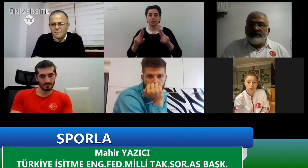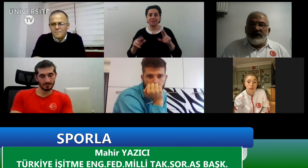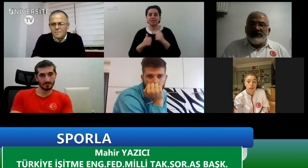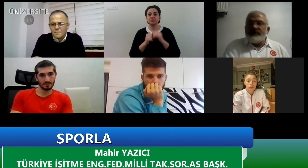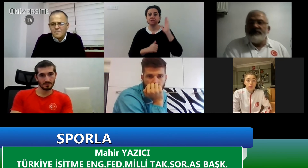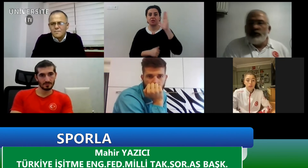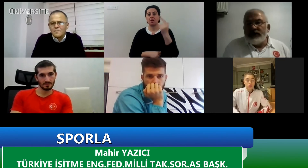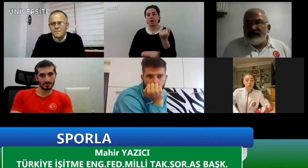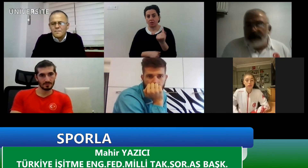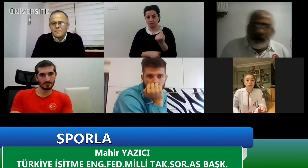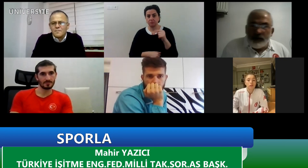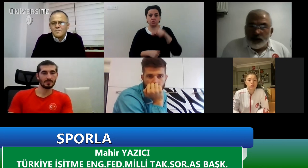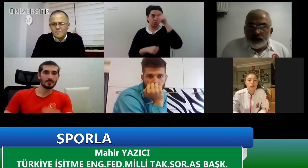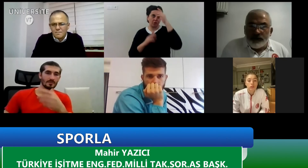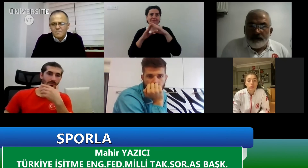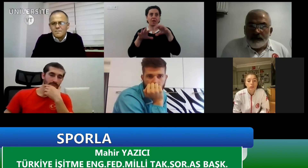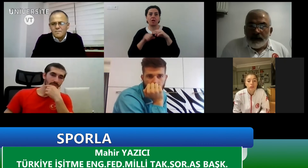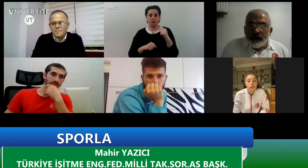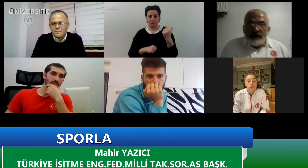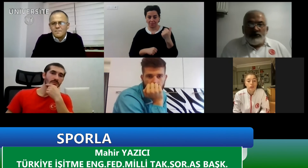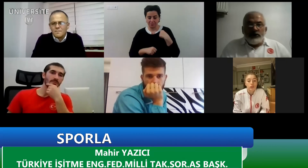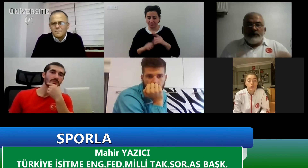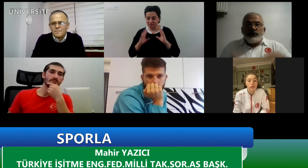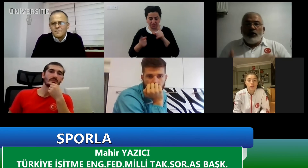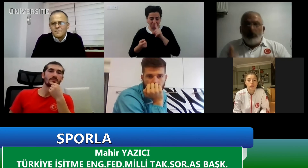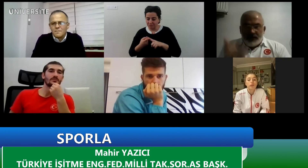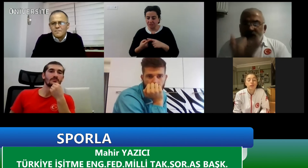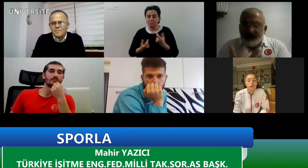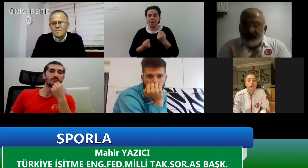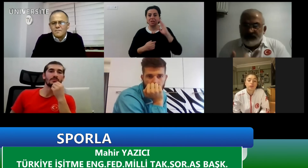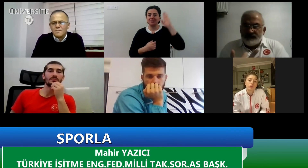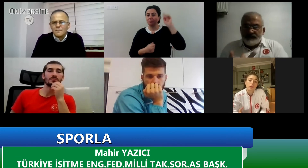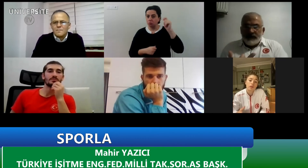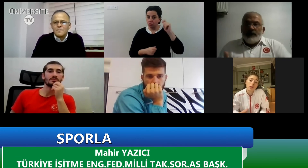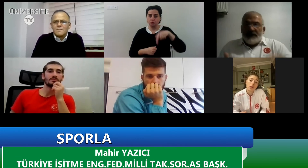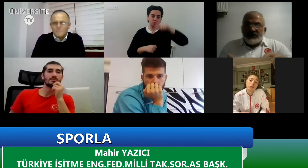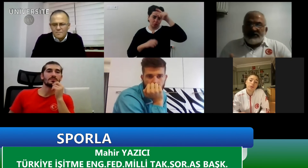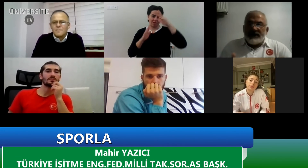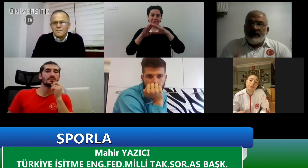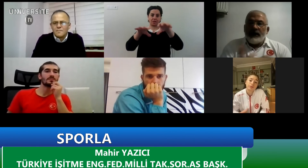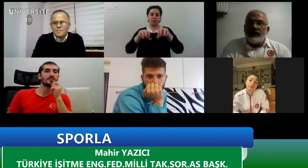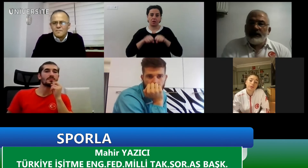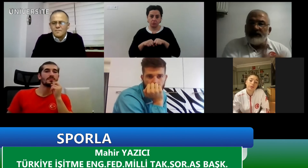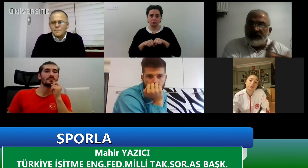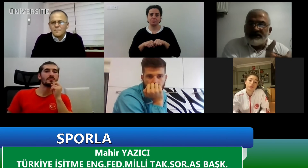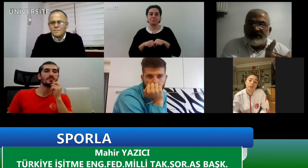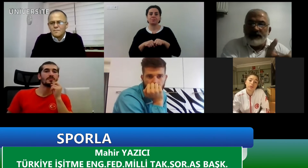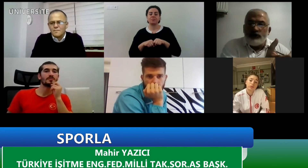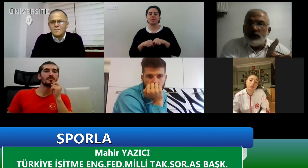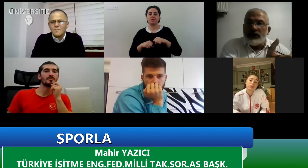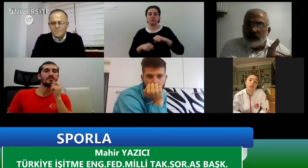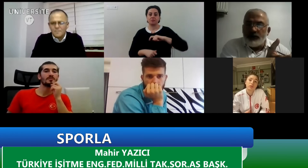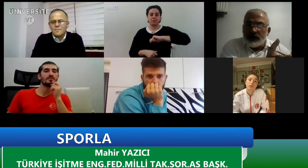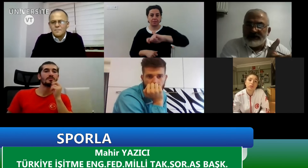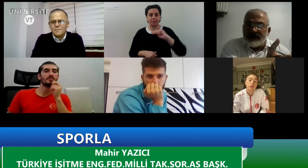uluslararası maçlar bizim ülkemizde yapılamıyordu. Biz ülkemizde olimpiyat yaptık. Peşinden teniste